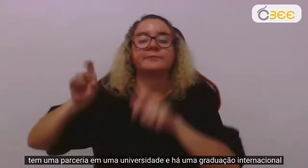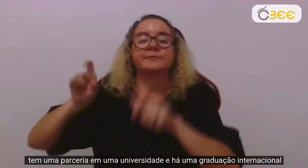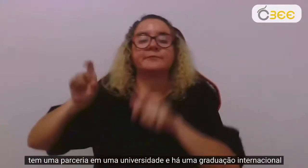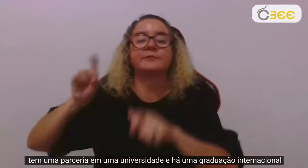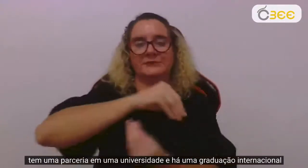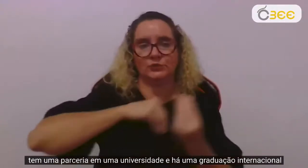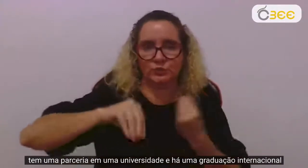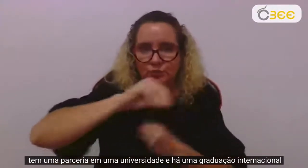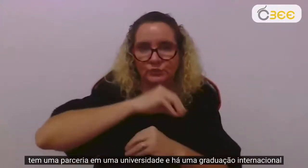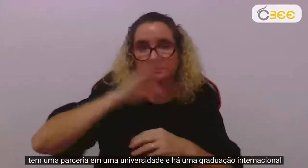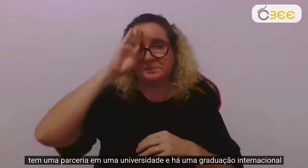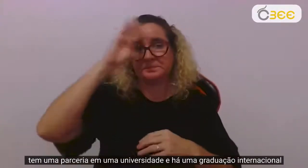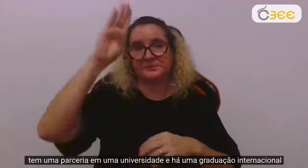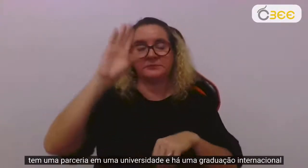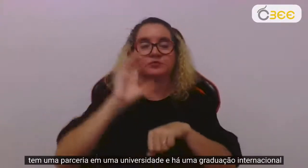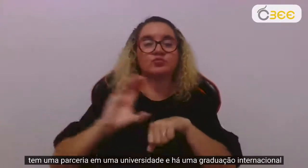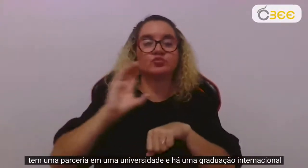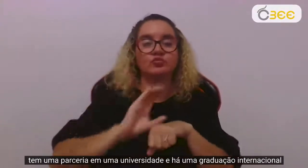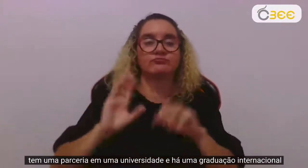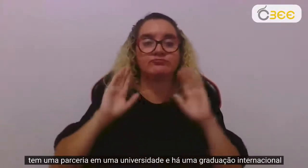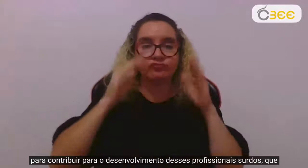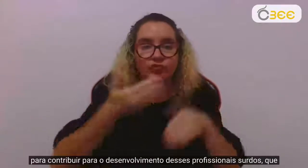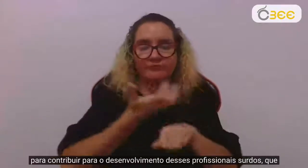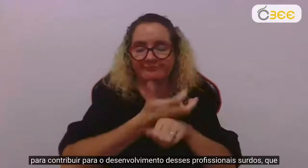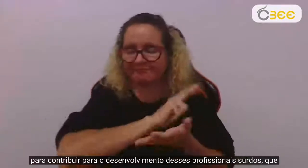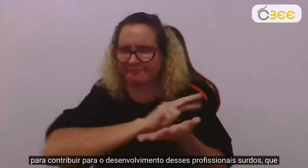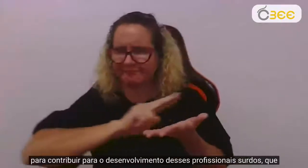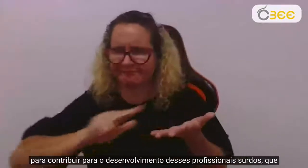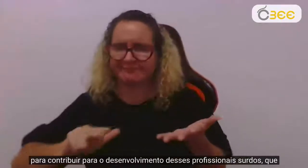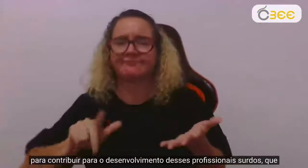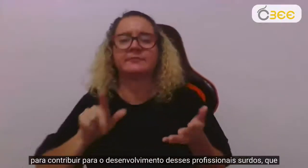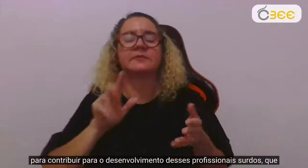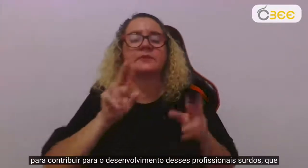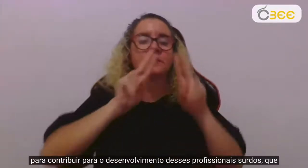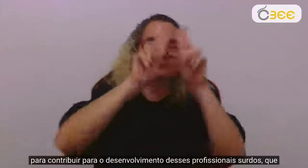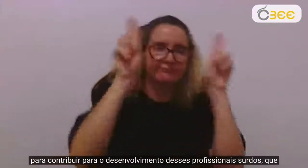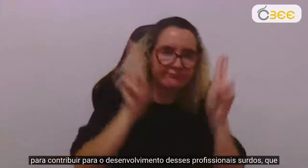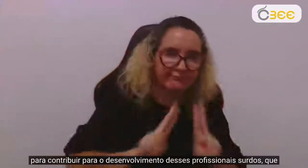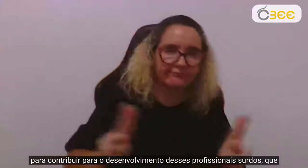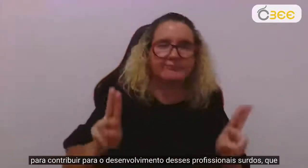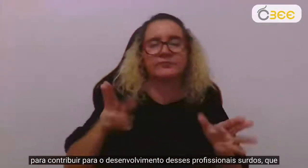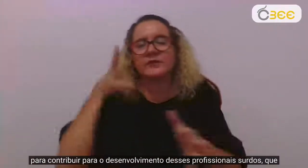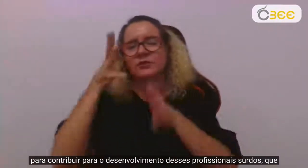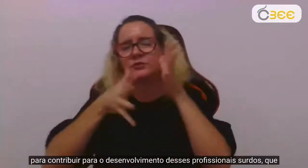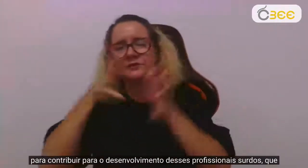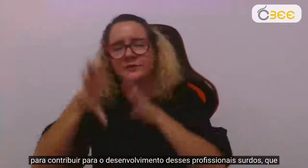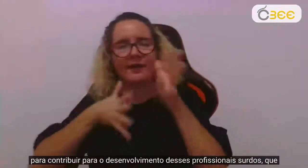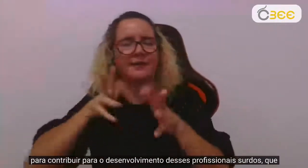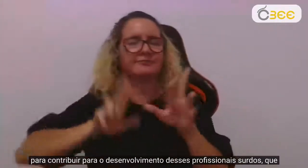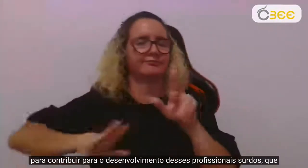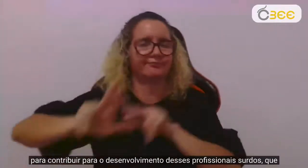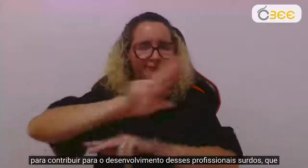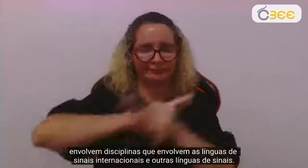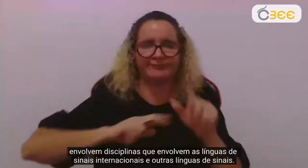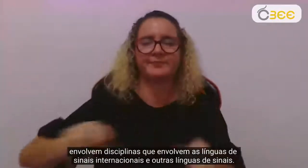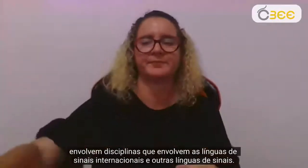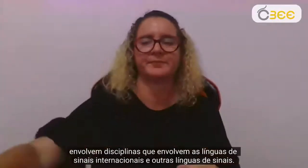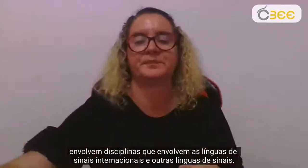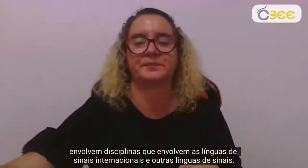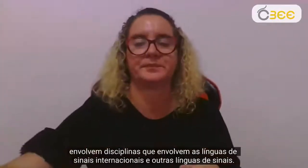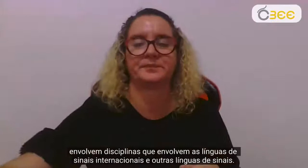universidade e há uma graduação internacional para contribuir para o desenvolvimento desses profissionais surdos, que